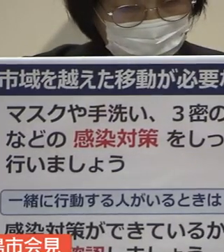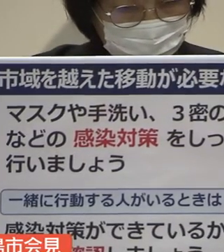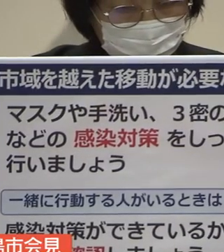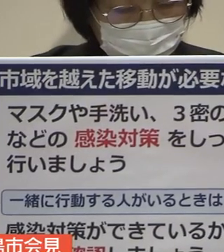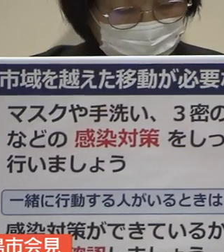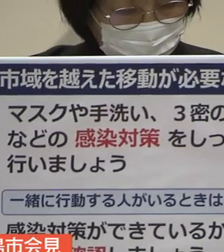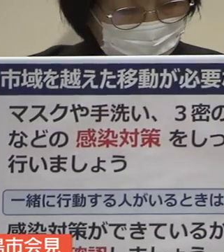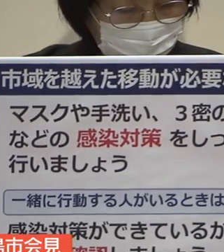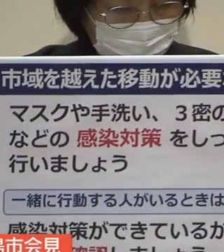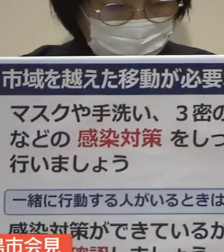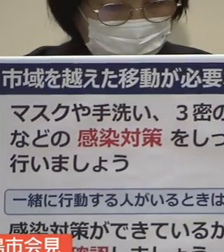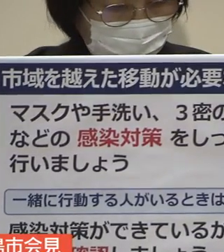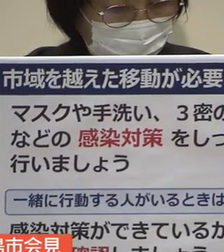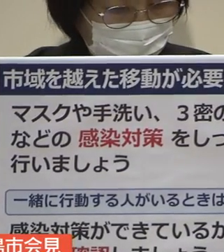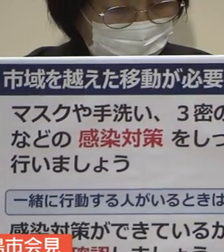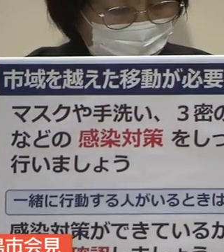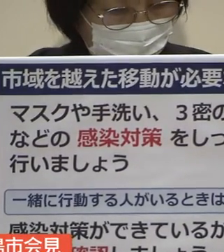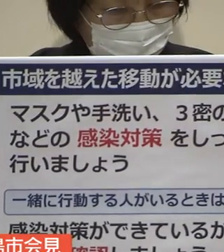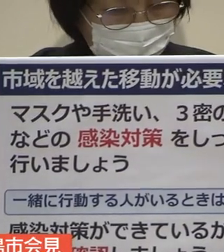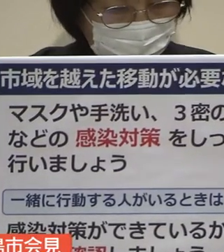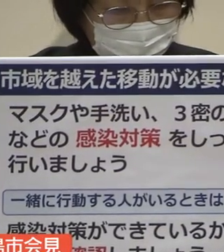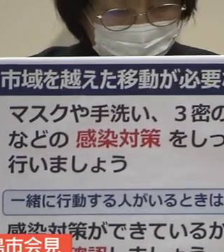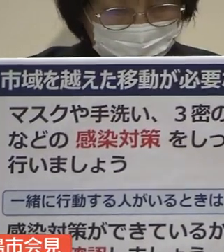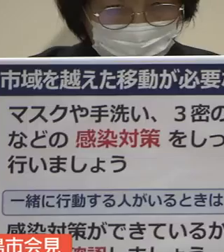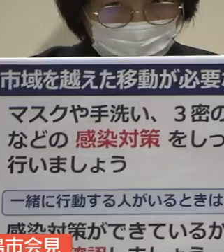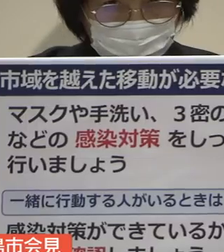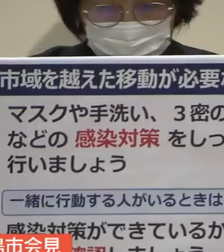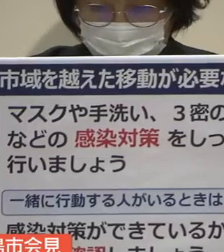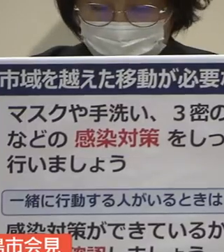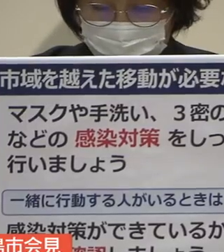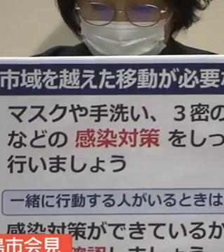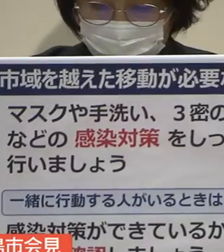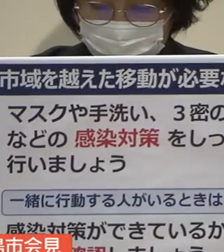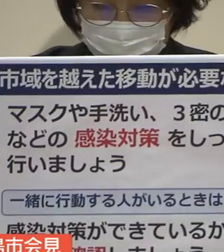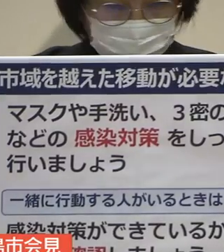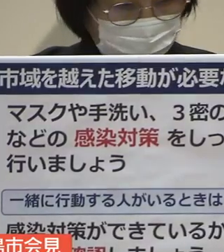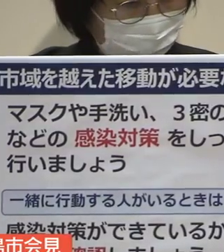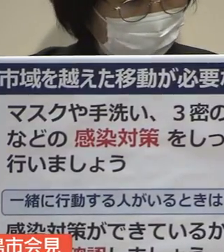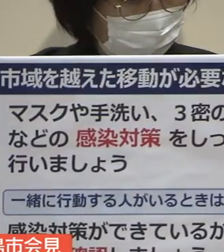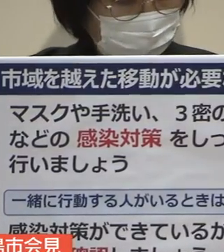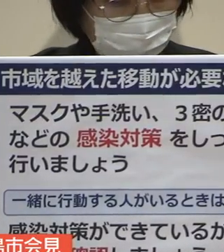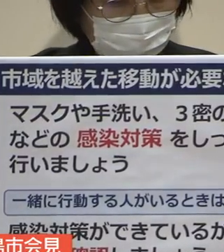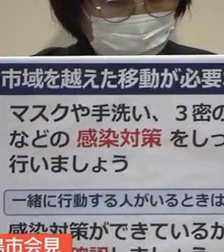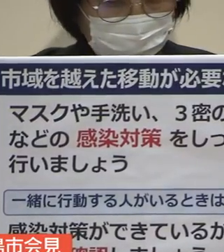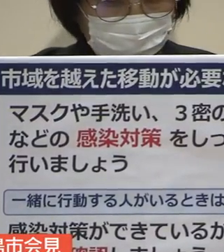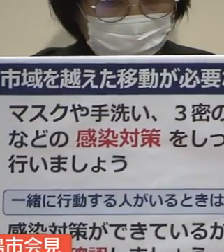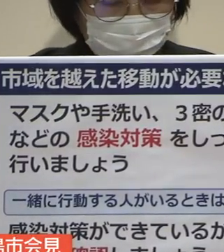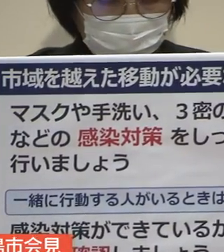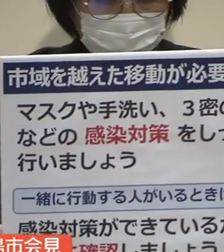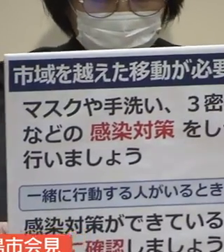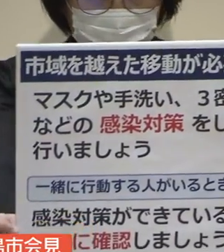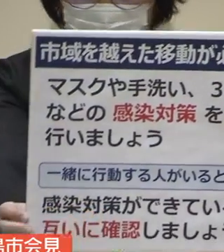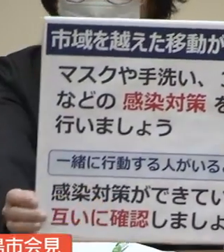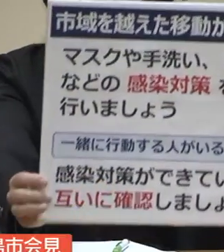ければ感染対策を行うようにお願いをしてください。そして次に、